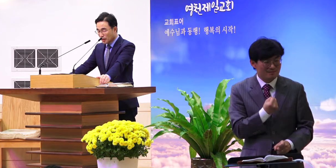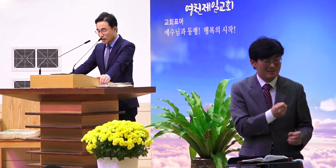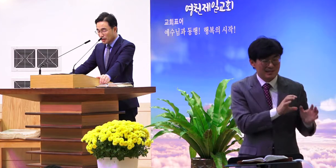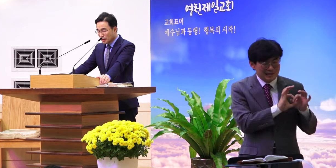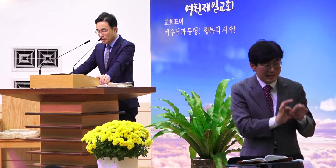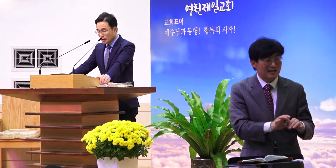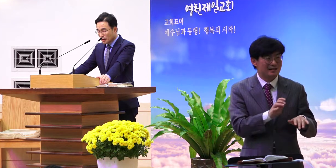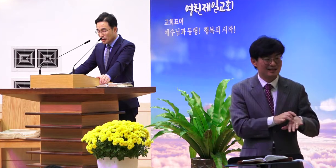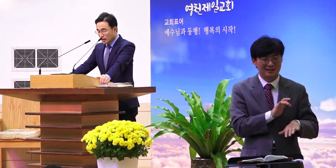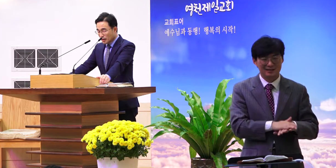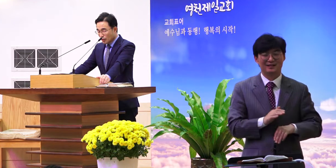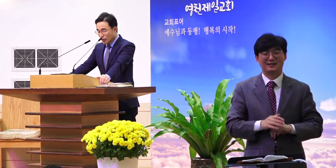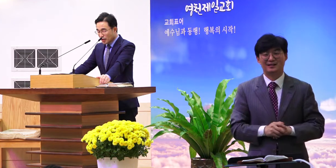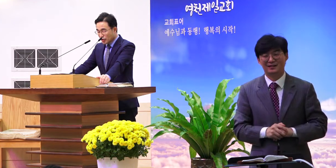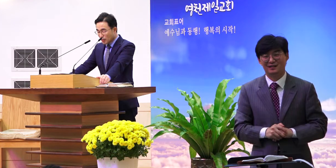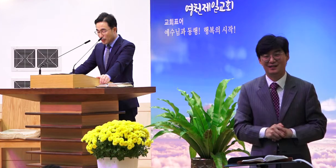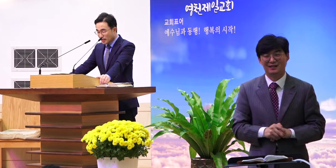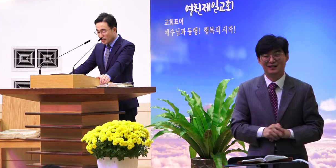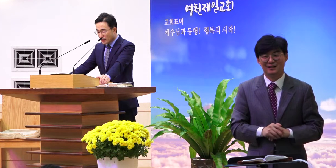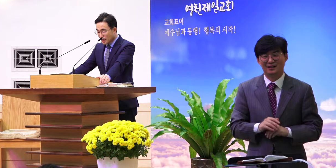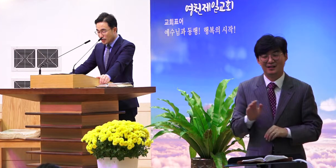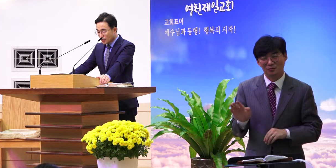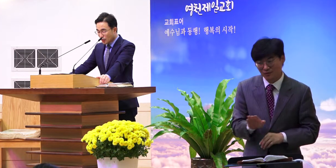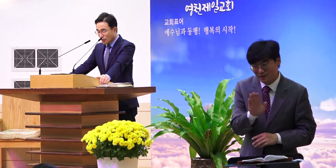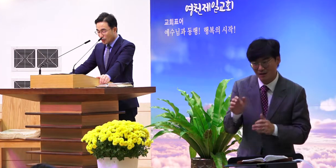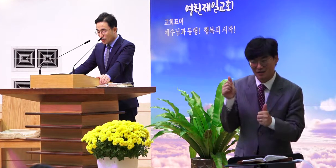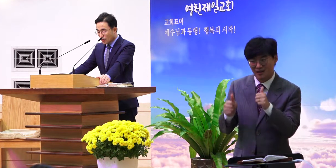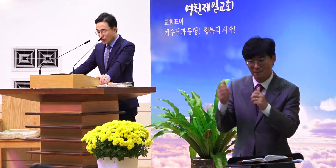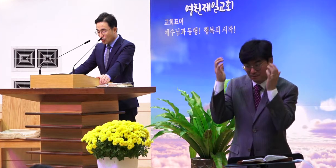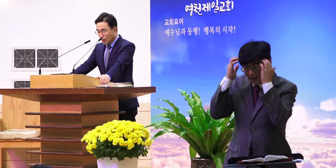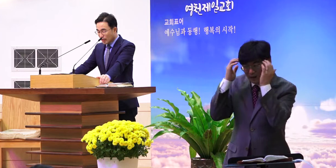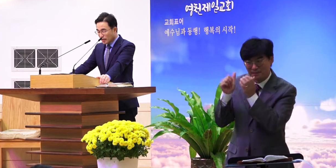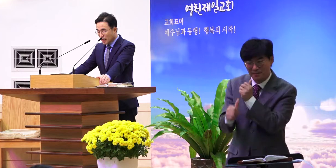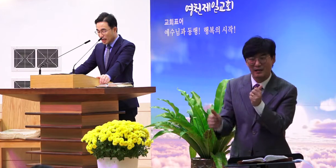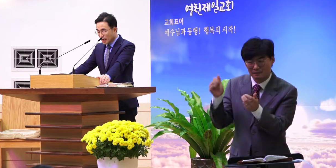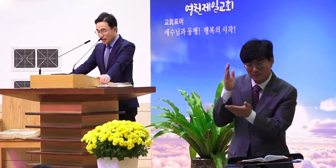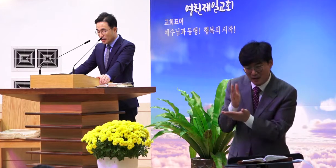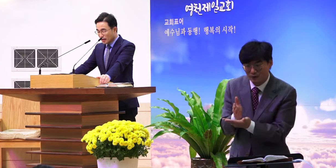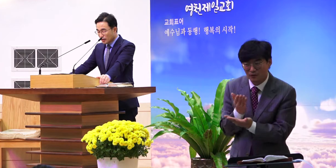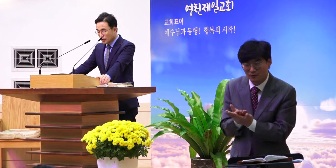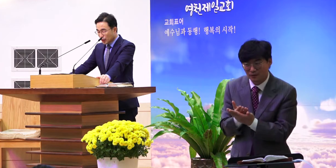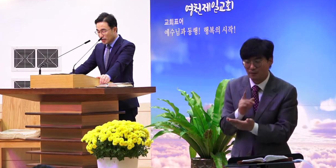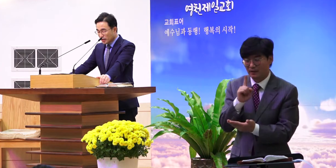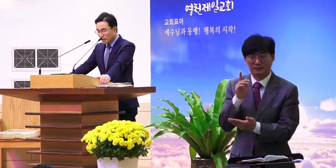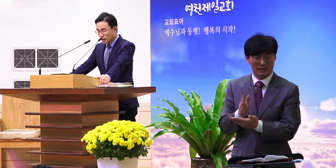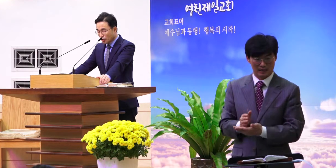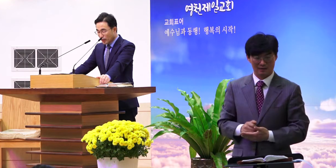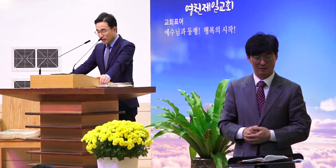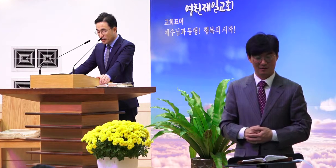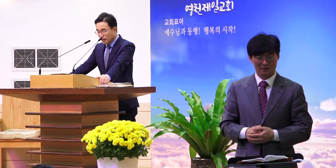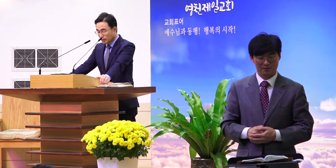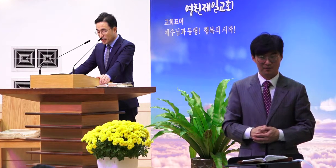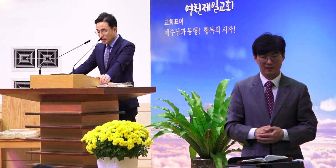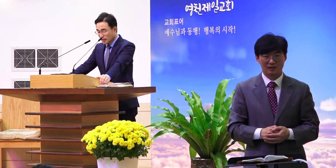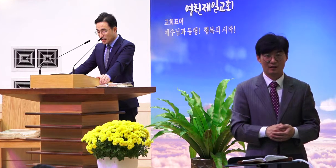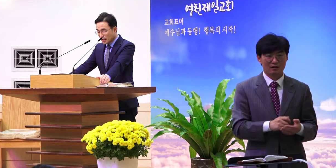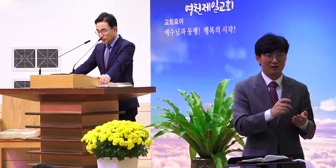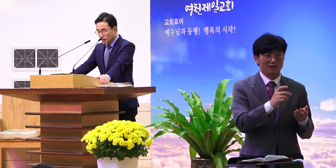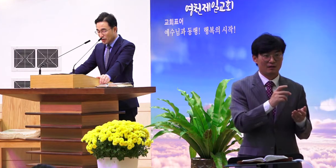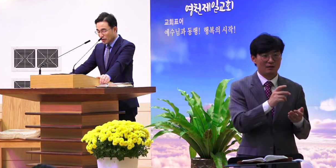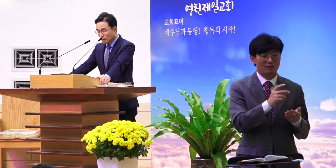있으면서 우리를 시험에 빠지지 않게 하시고 라고 말하지 말라. 죄 지을 기회를